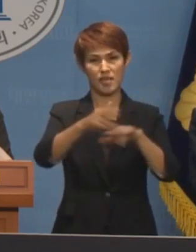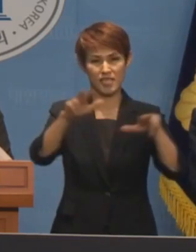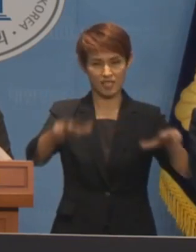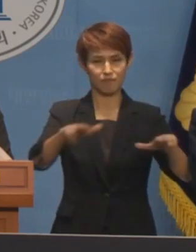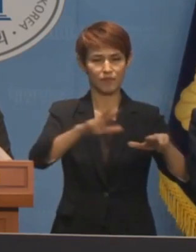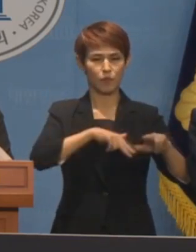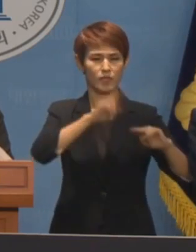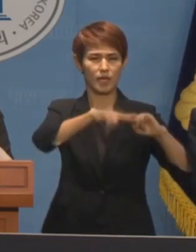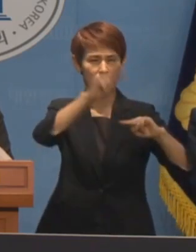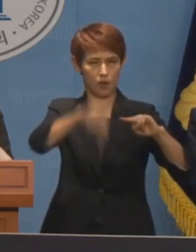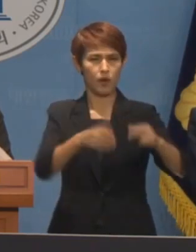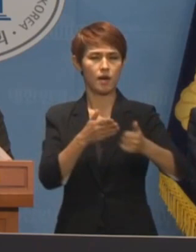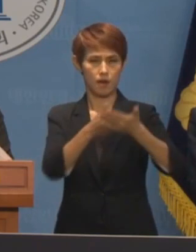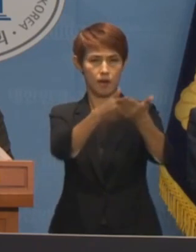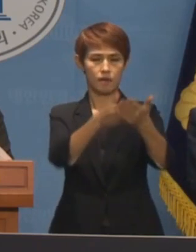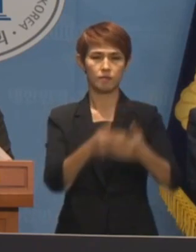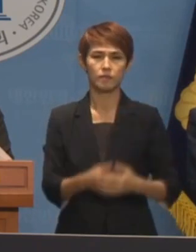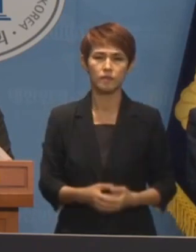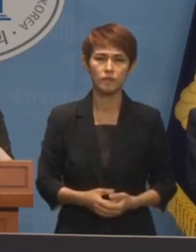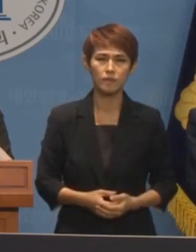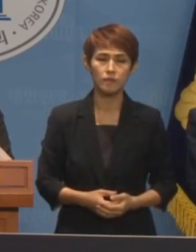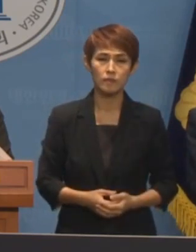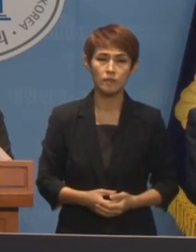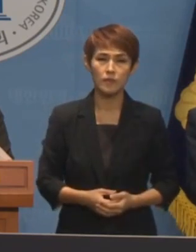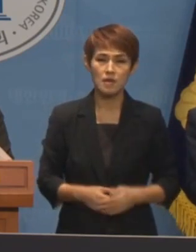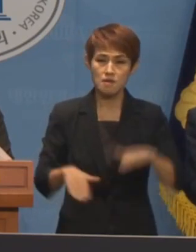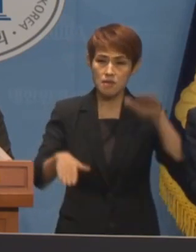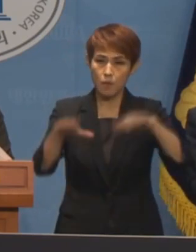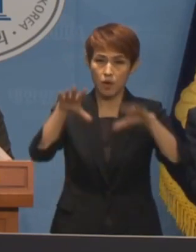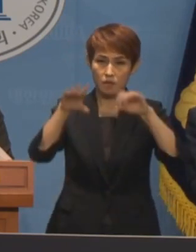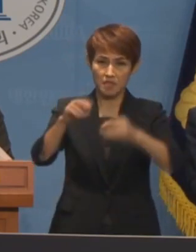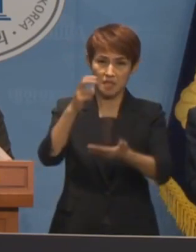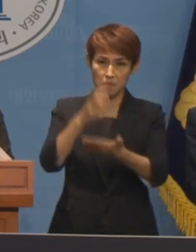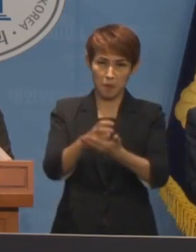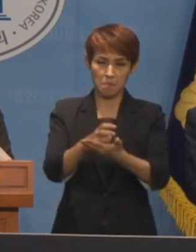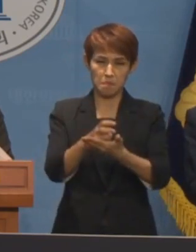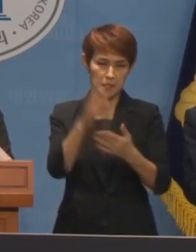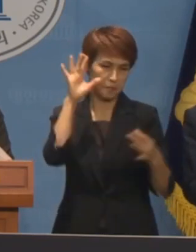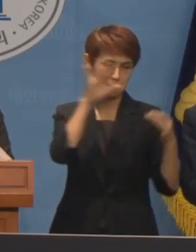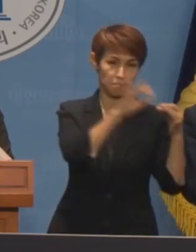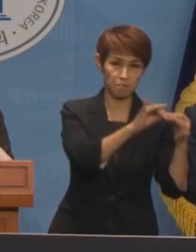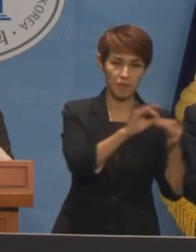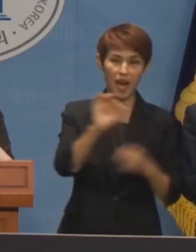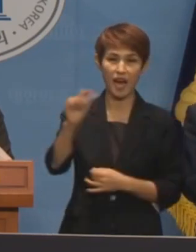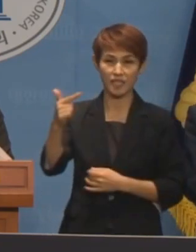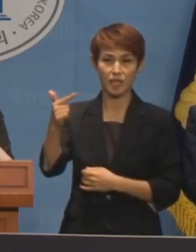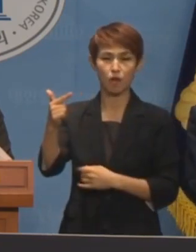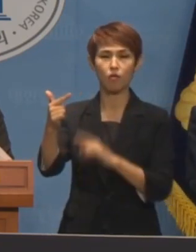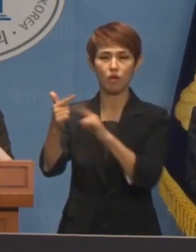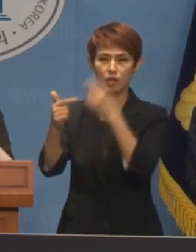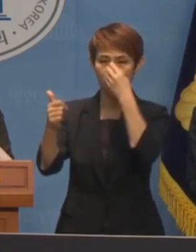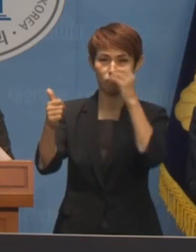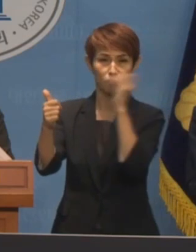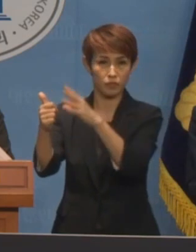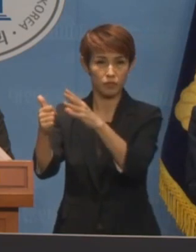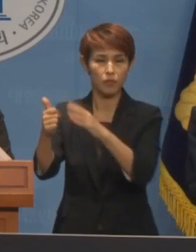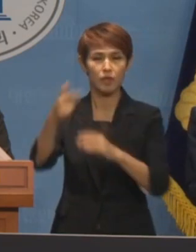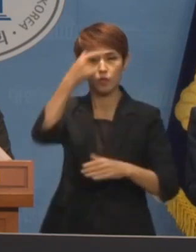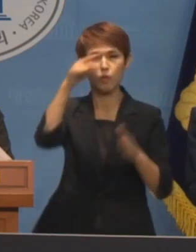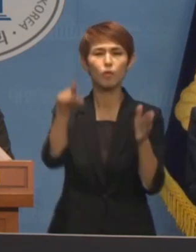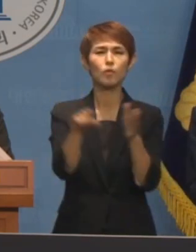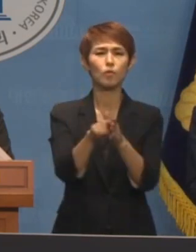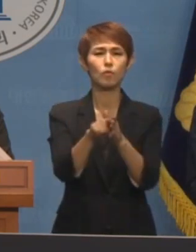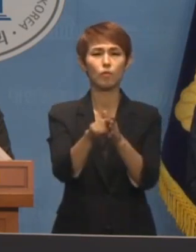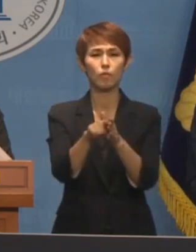의원직을 사퇴하라. 하나, 우리는 차별금지법을 옹호하고 안창호 후보자를 폄하하며 기독교